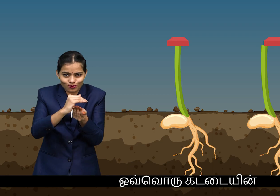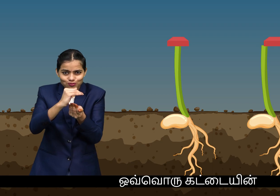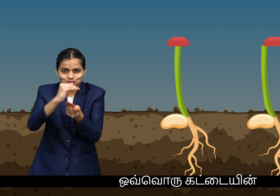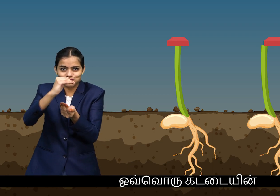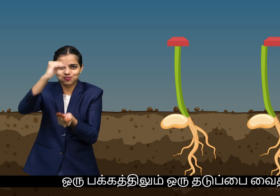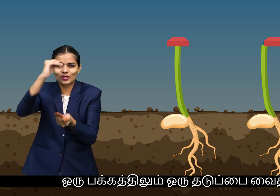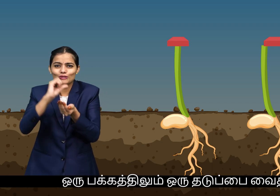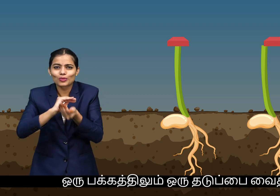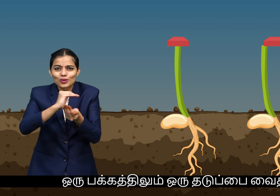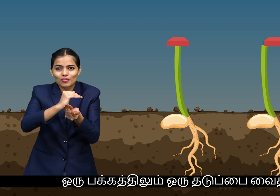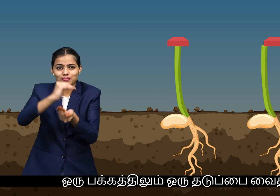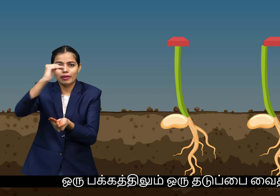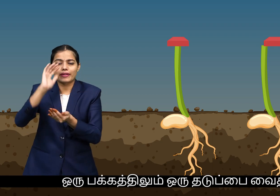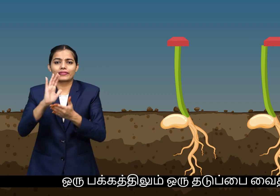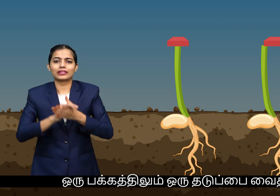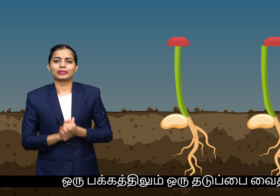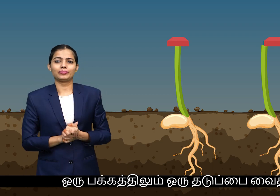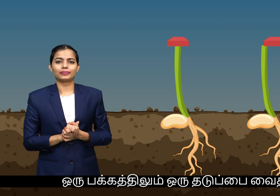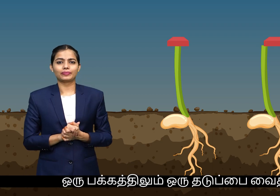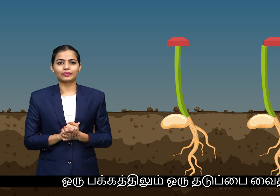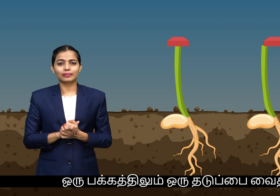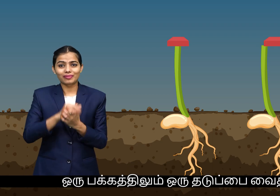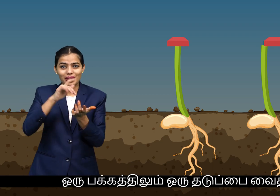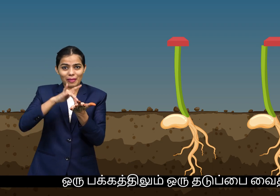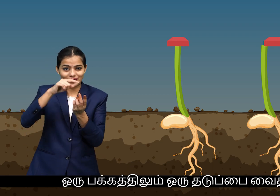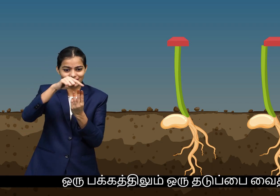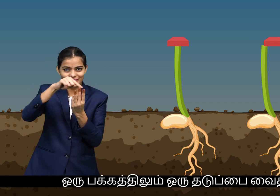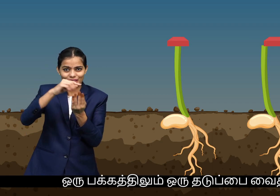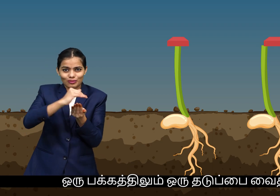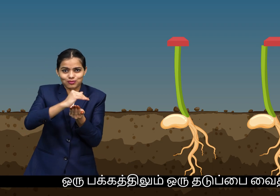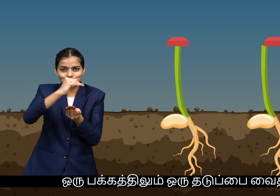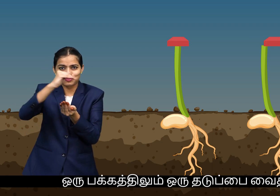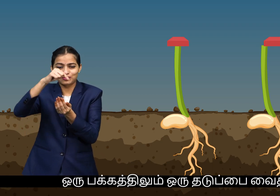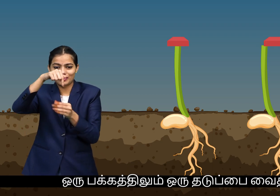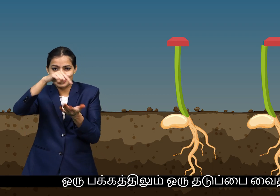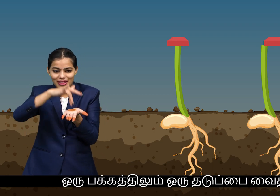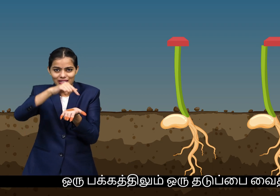ஒவ்வொரு கட்டையின் ஒரு பக்கத்திலும் ஒரு தடுப்பை வைத்தார்.